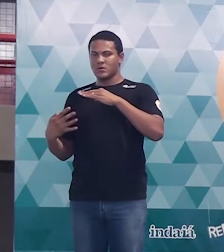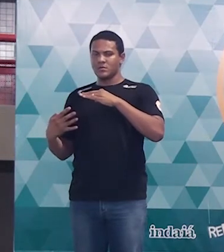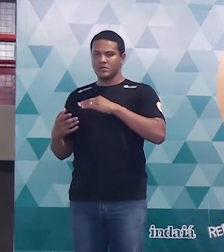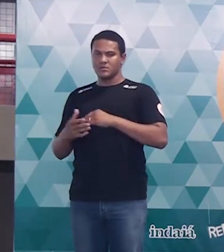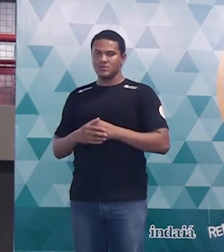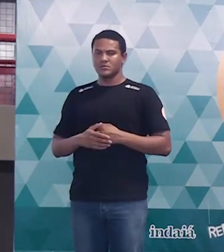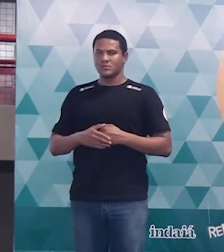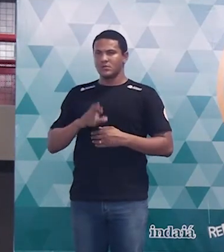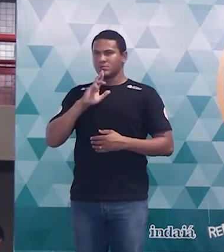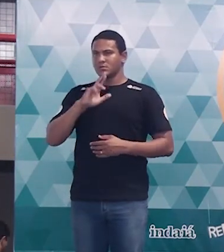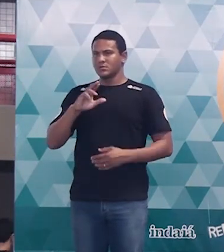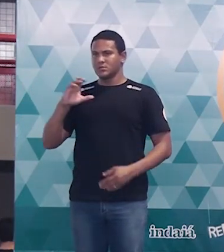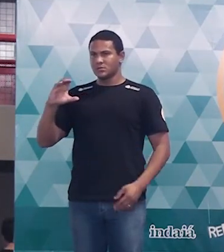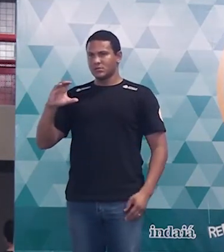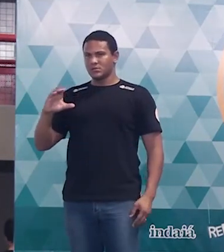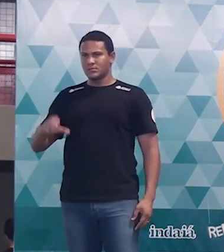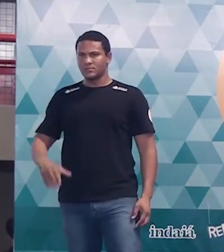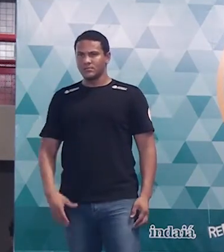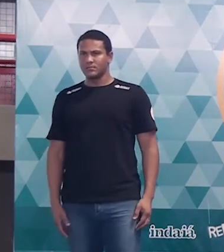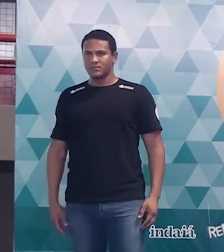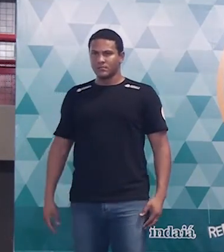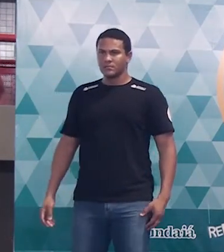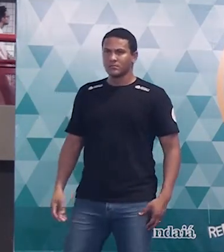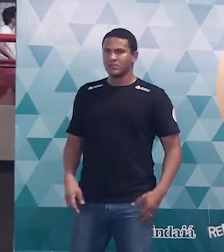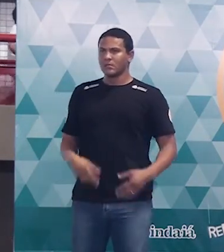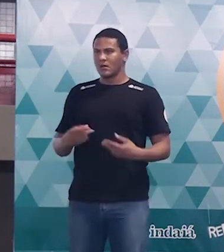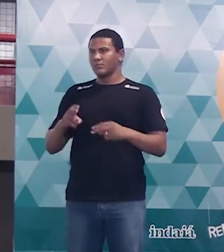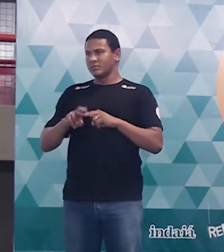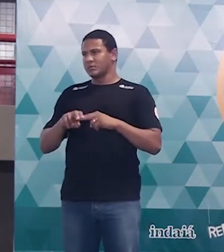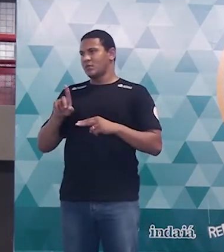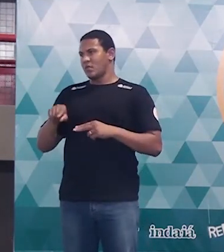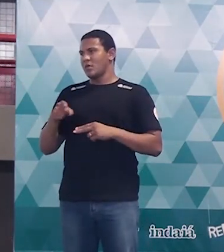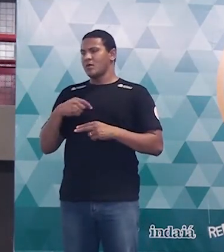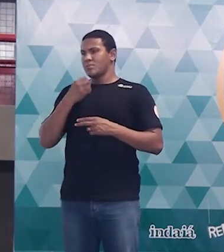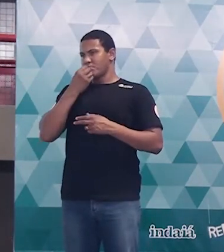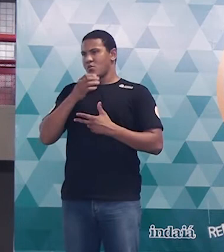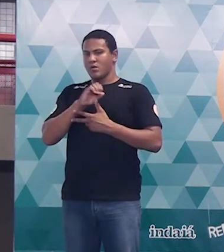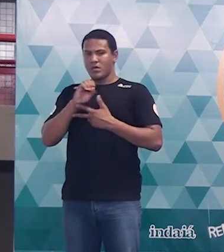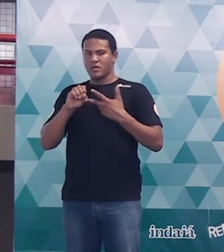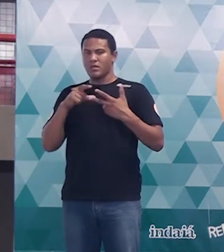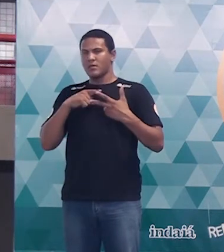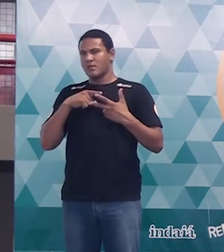C. Que bom que o Enem tem dessas coisas, né?